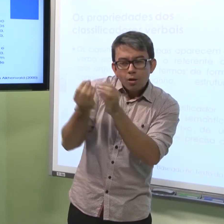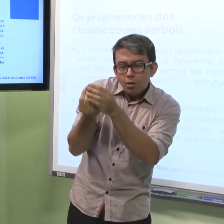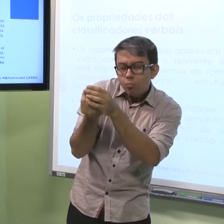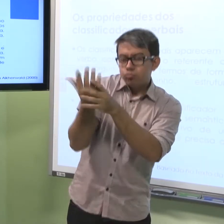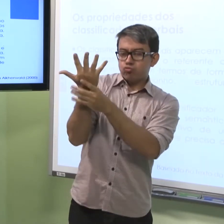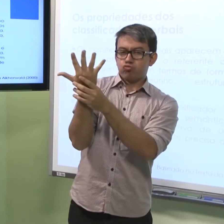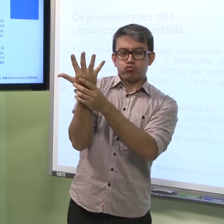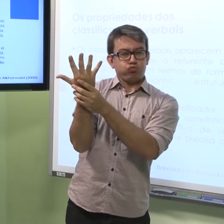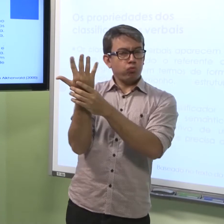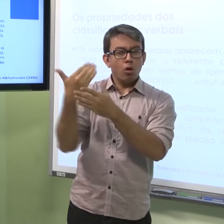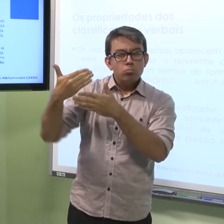substantivo